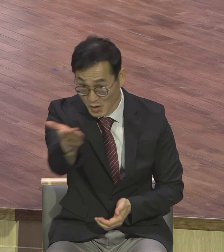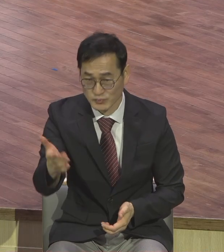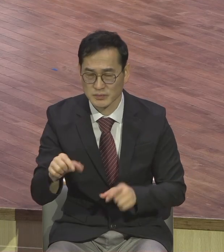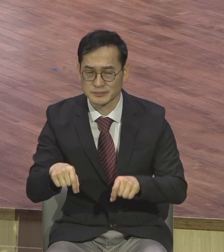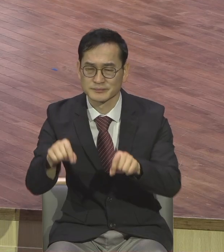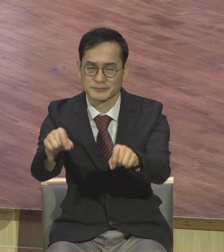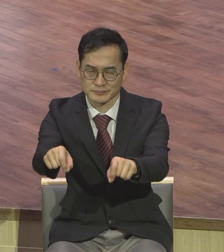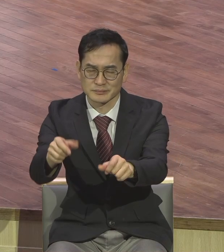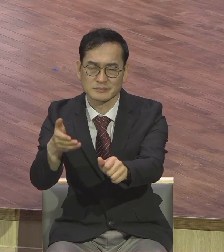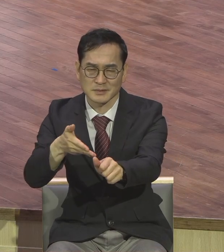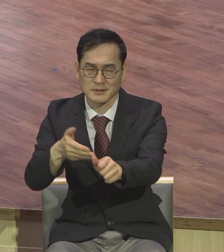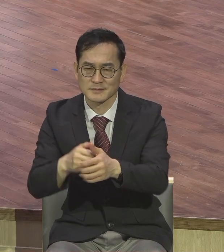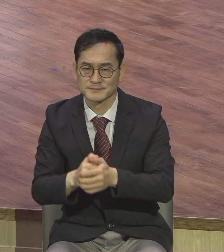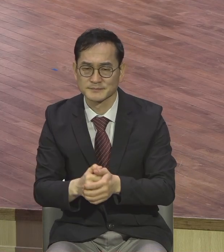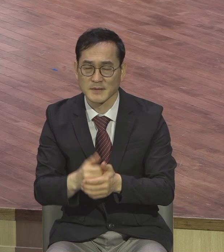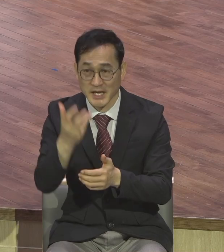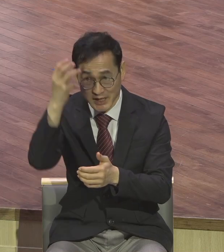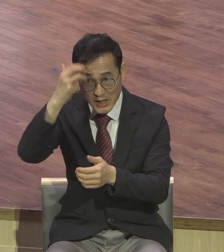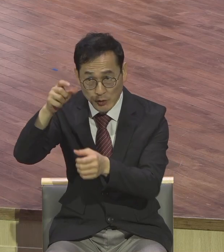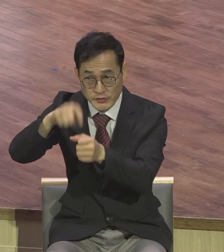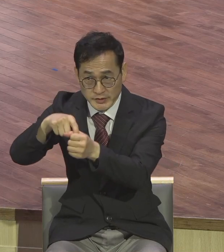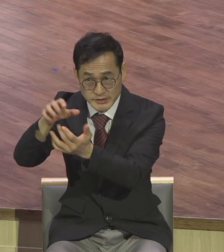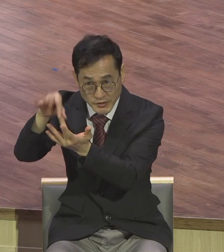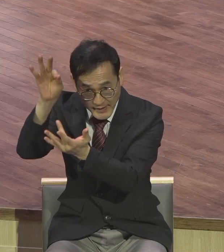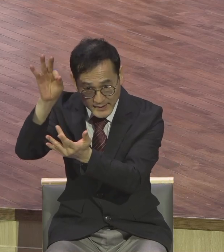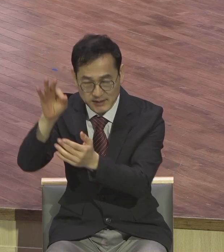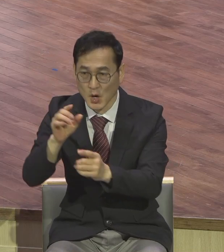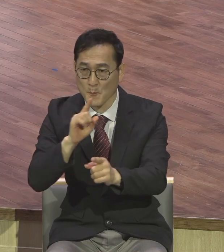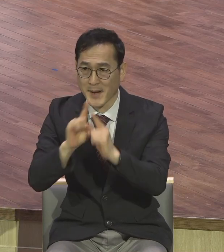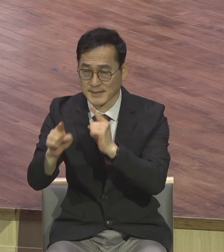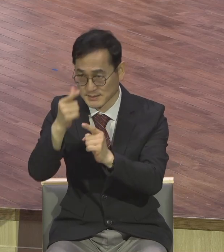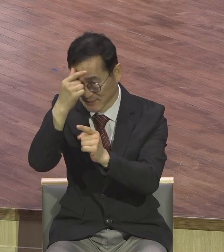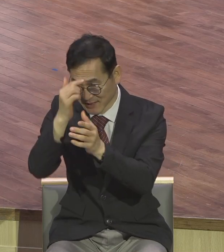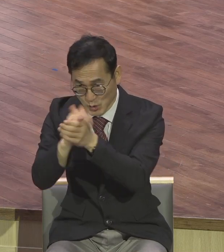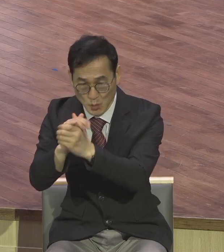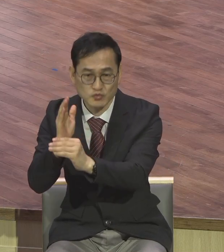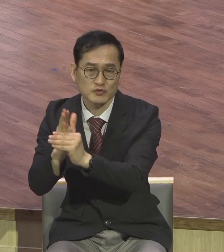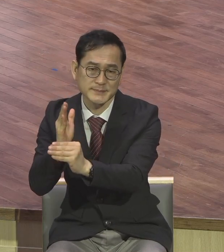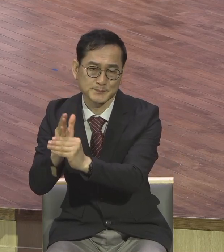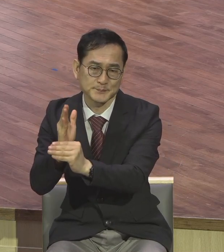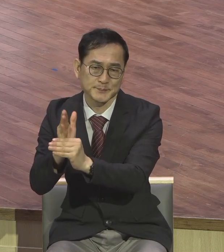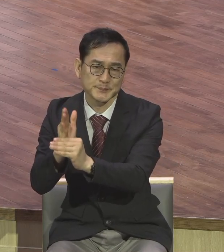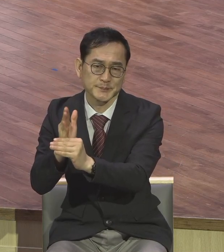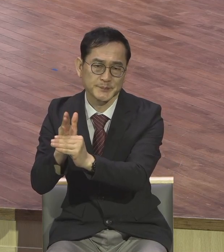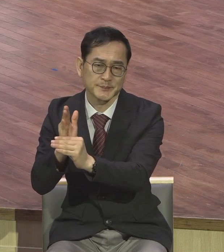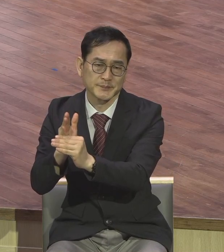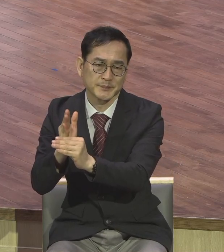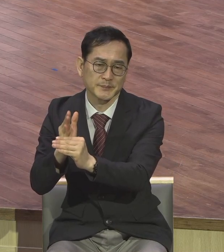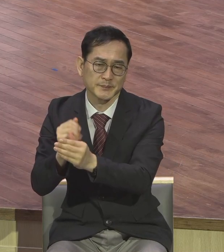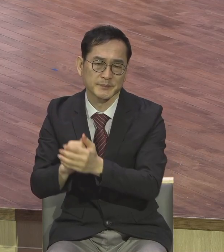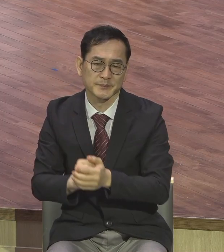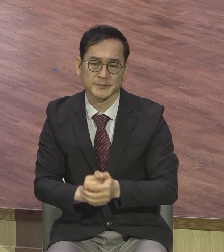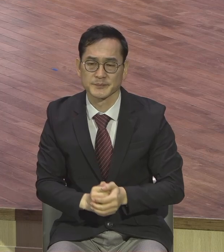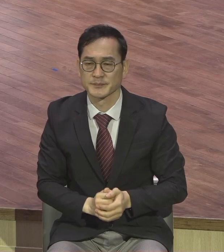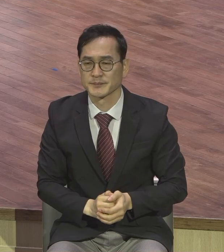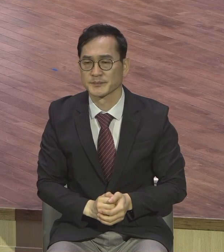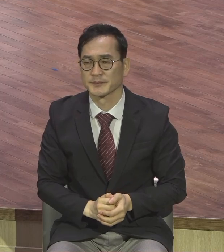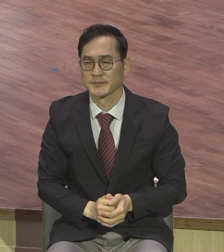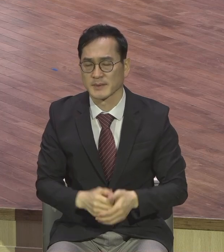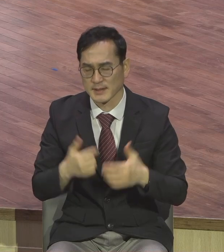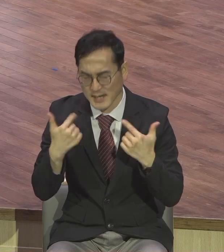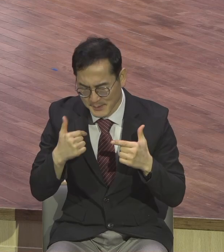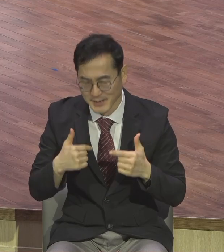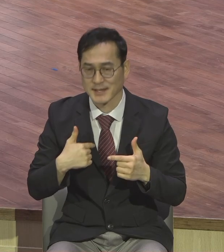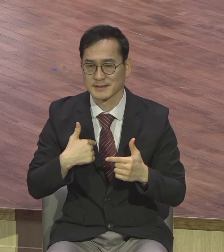영적 선택 뭐요? 말씀과 기도로 날마다 내 인생을 편집하고 또 내 인생을